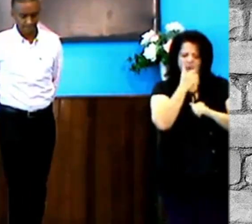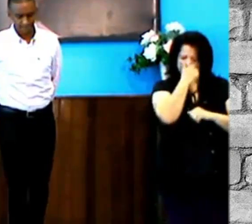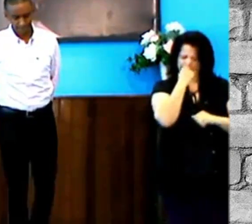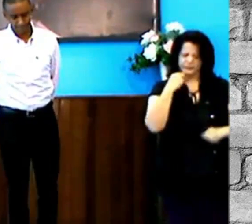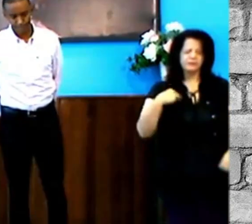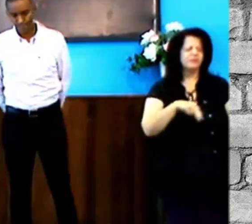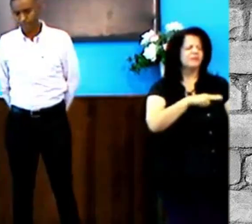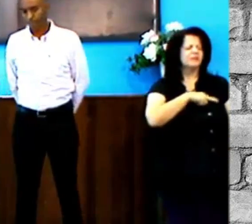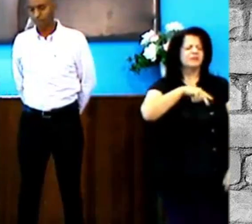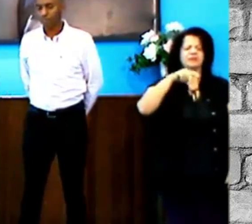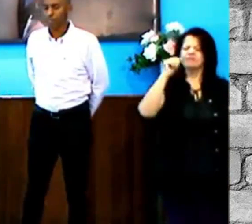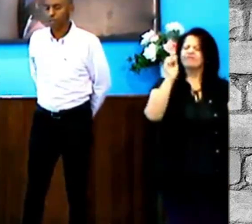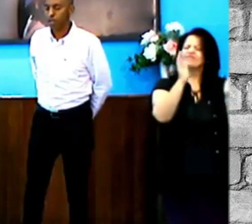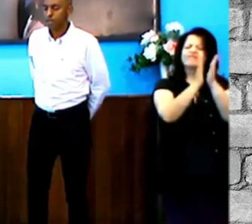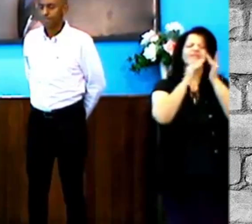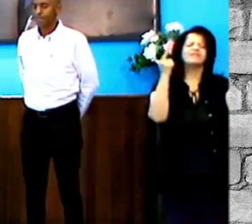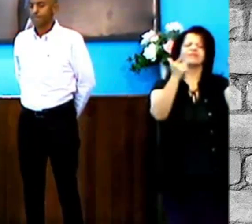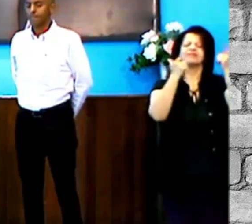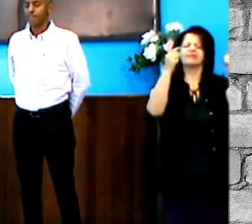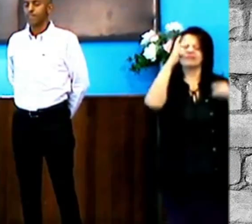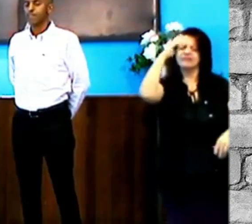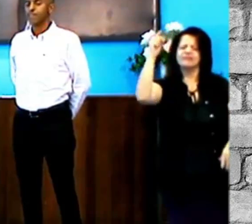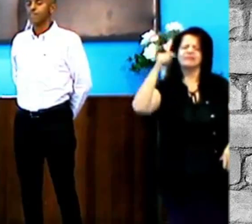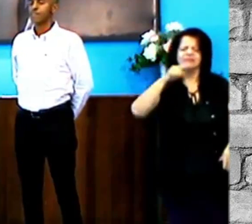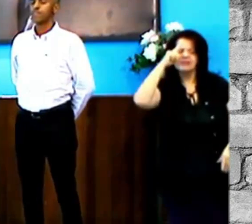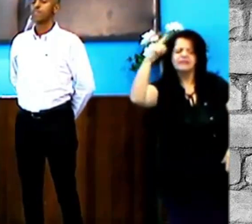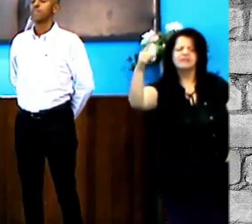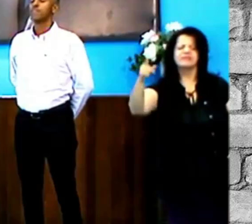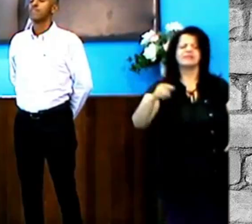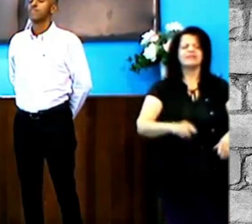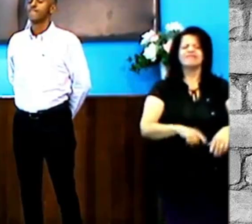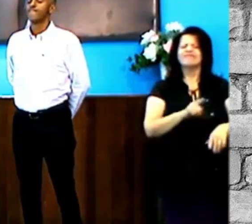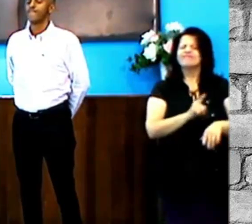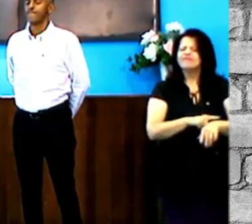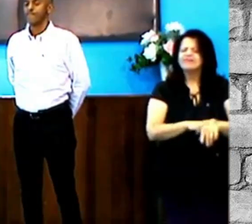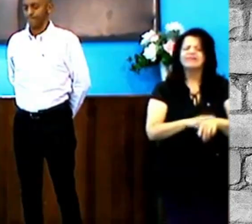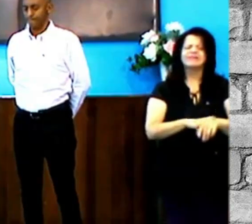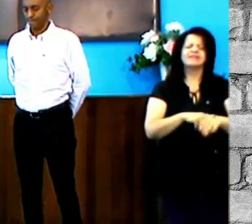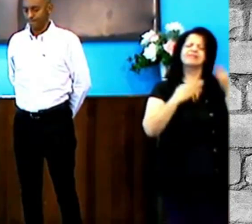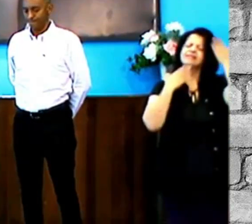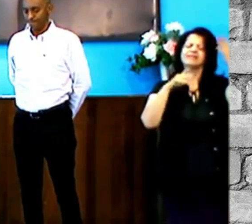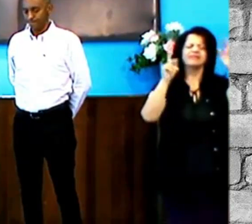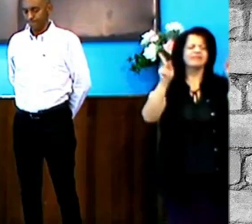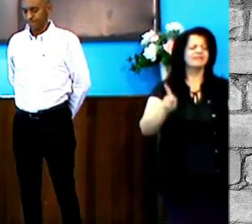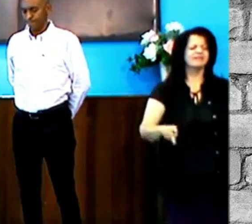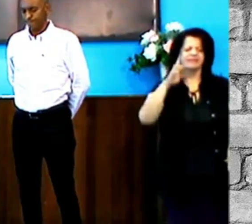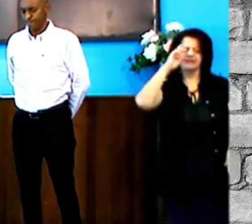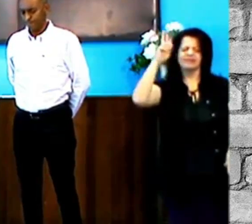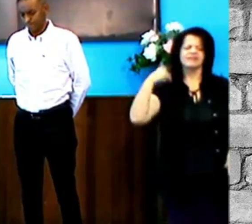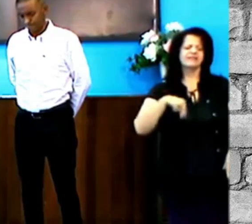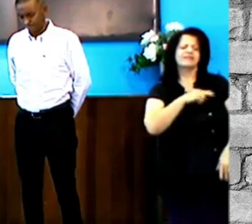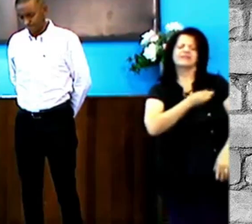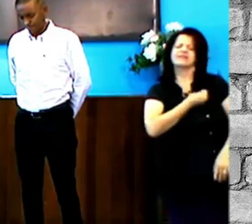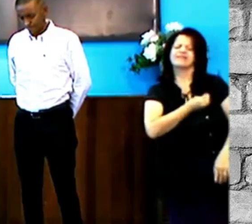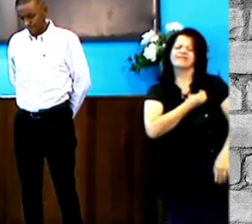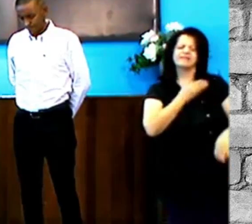Nós te louvamos, Senhor, por este dia, por este momento. Te agradecemos pela tua presença, Pai, em nossas vidas. Obrigada, Senhor, porque